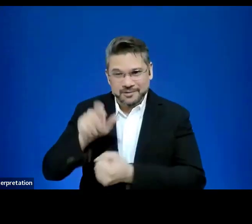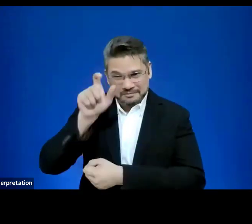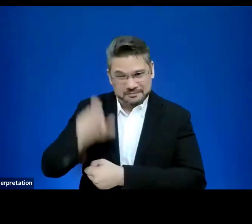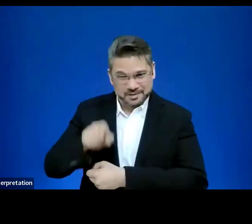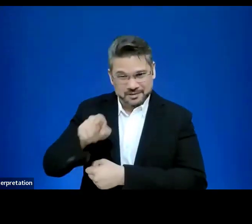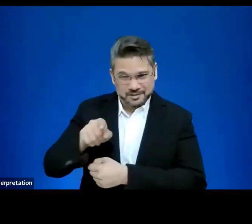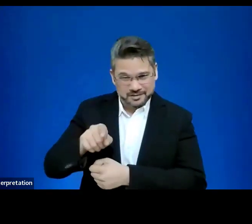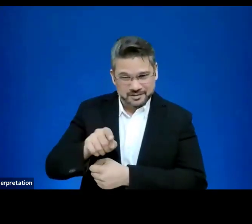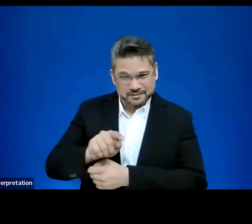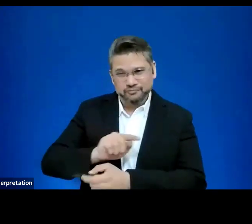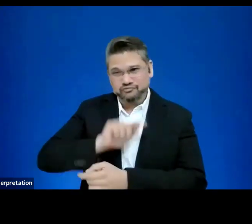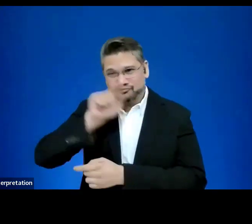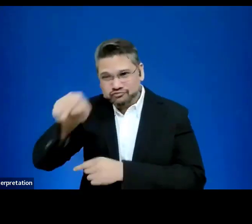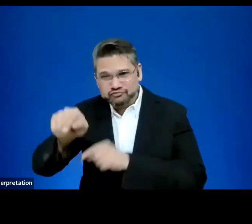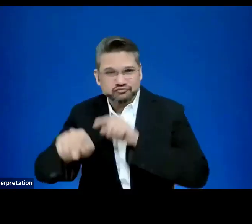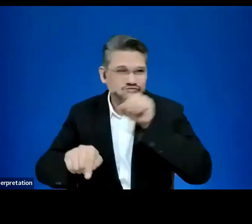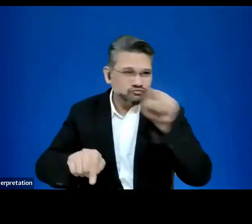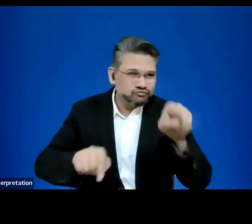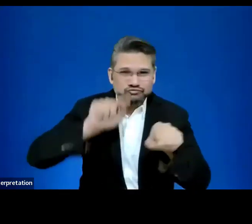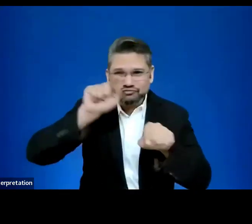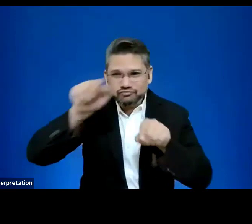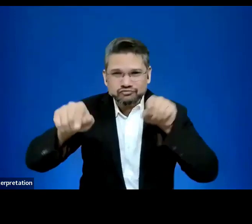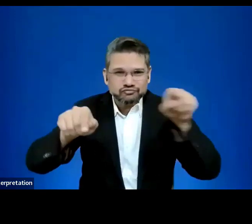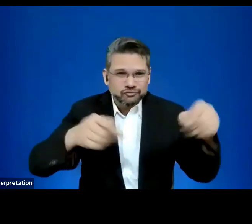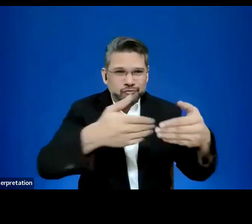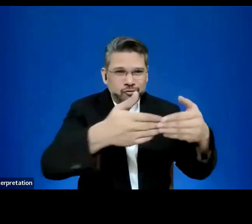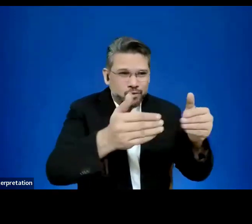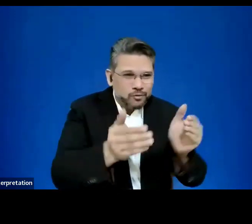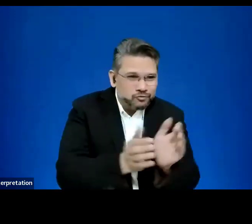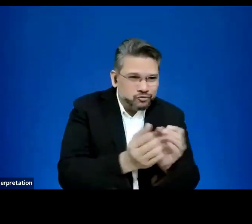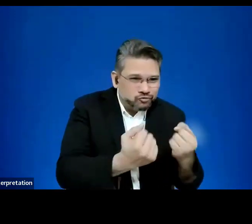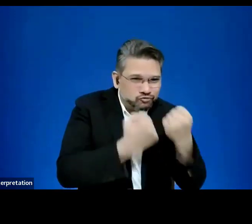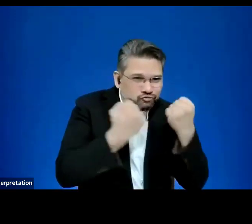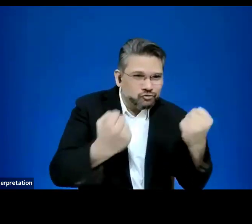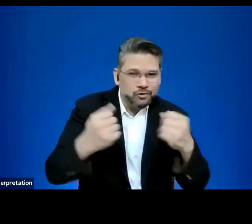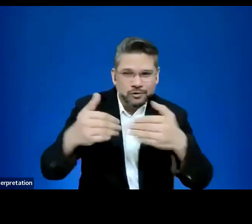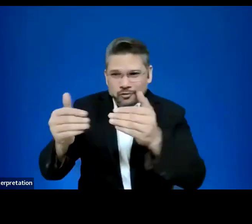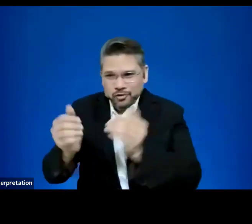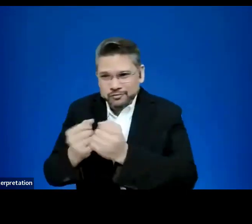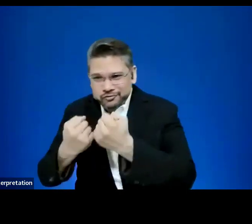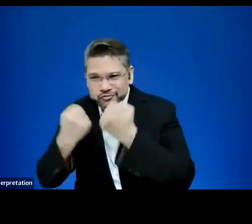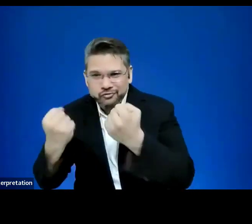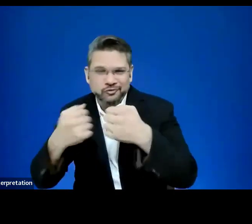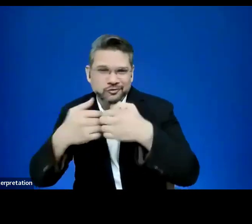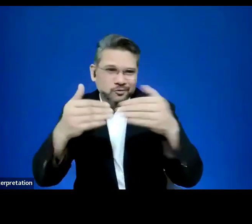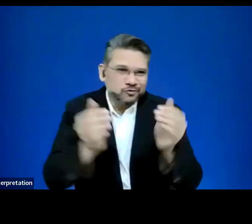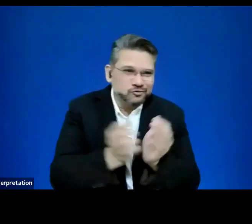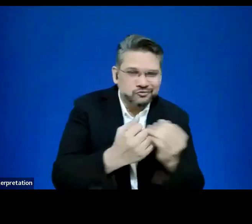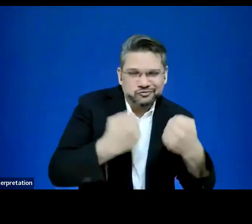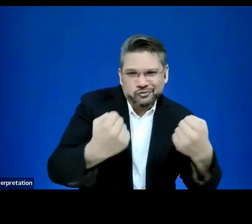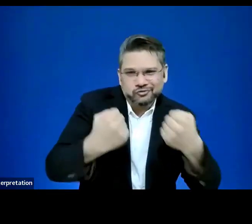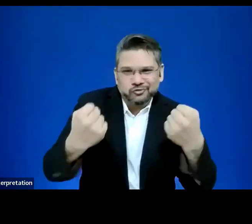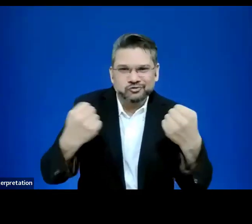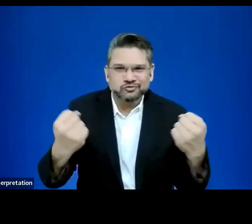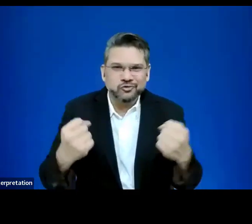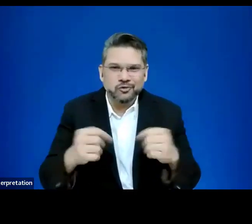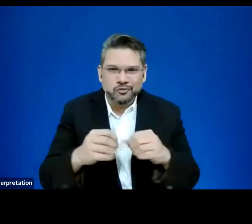持各位。因为他在他的周边，他创建了许多不同 的社